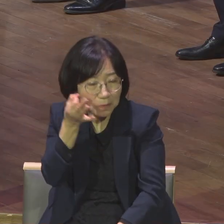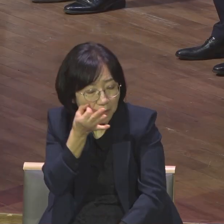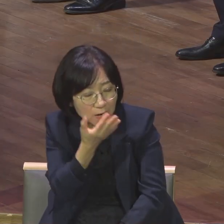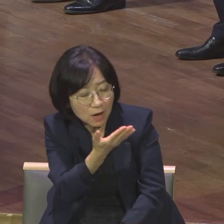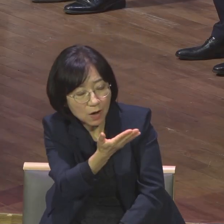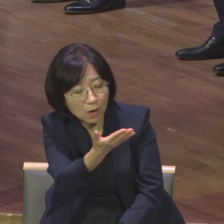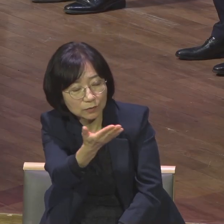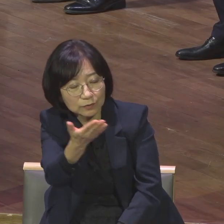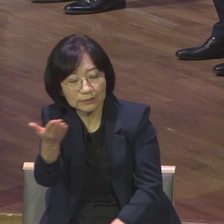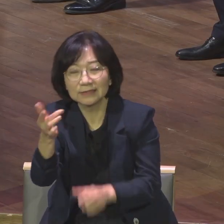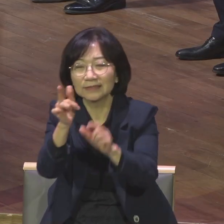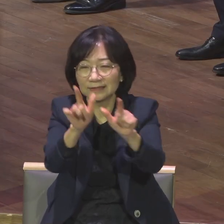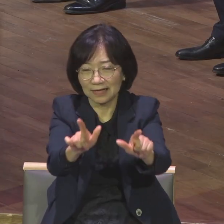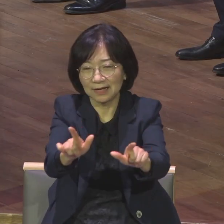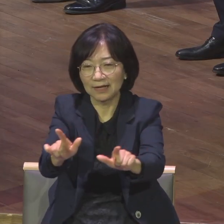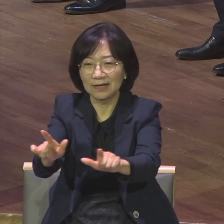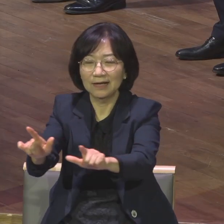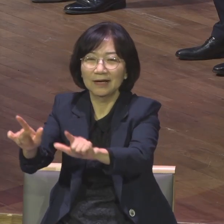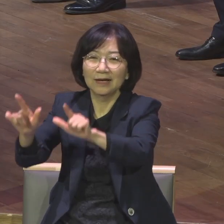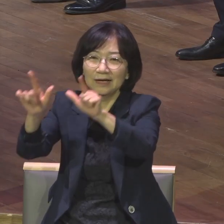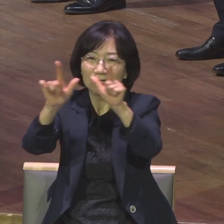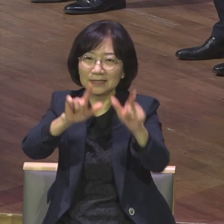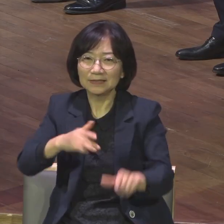주님이 보여주신 삶